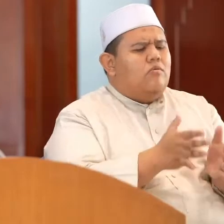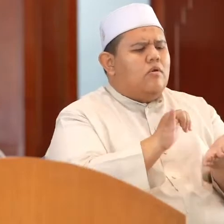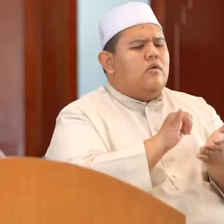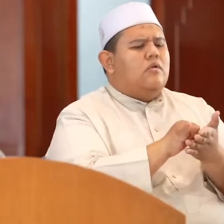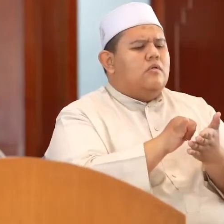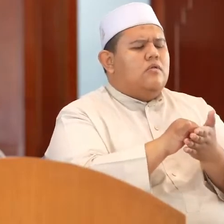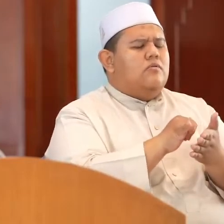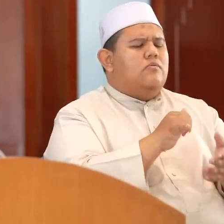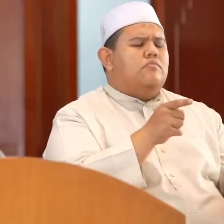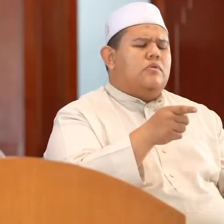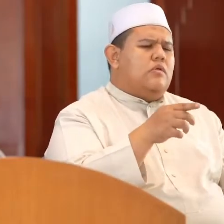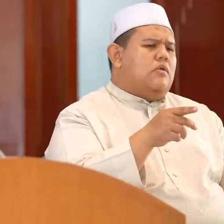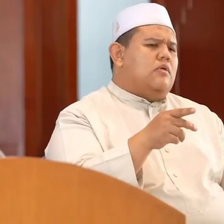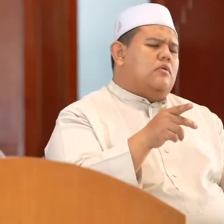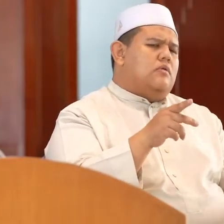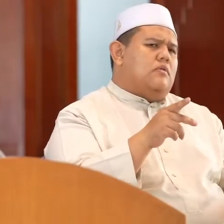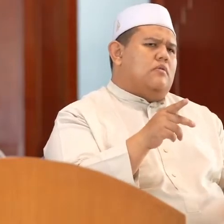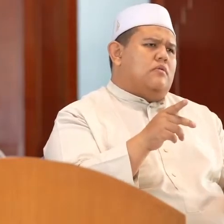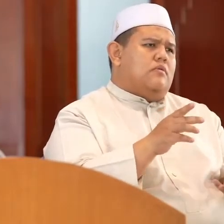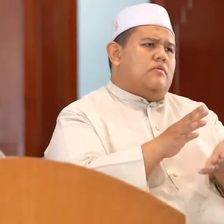dia akan jadi